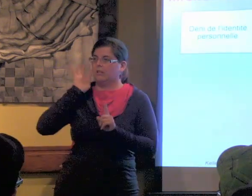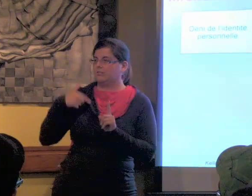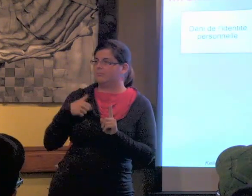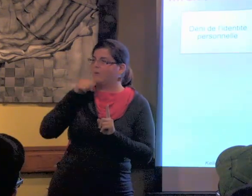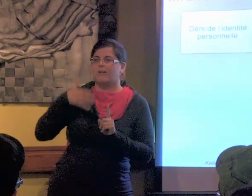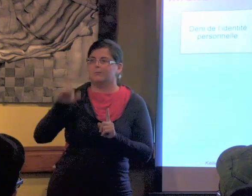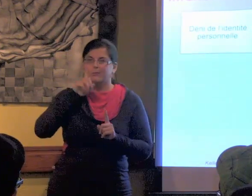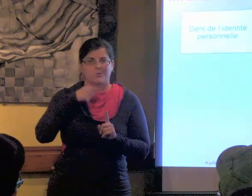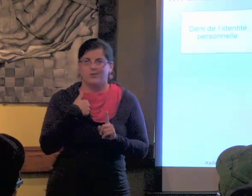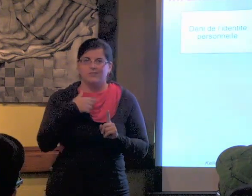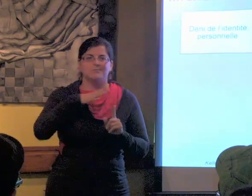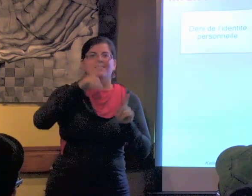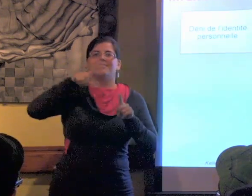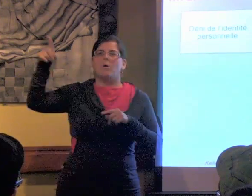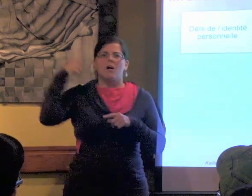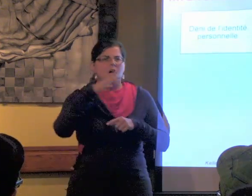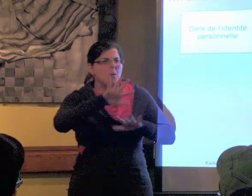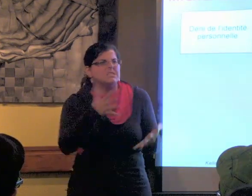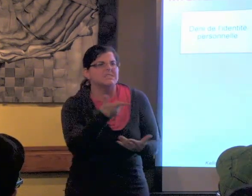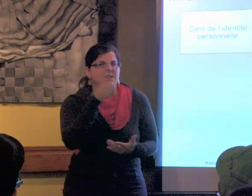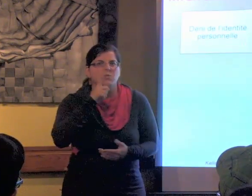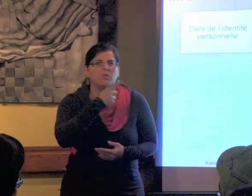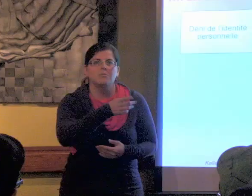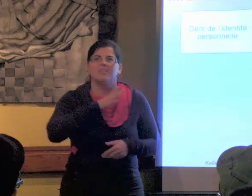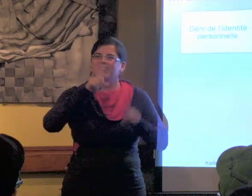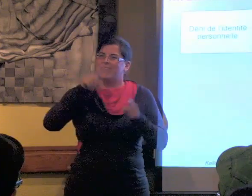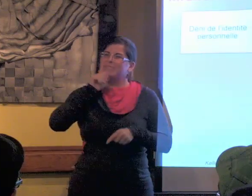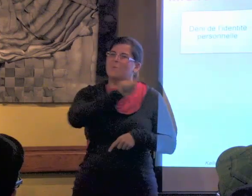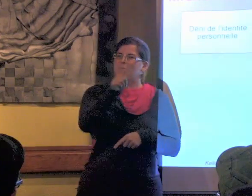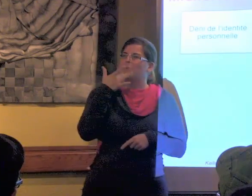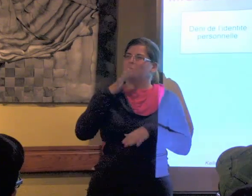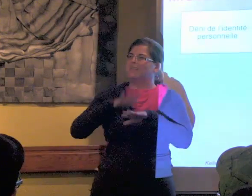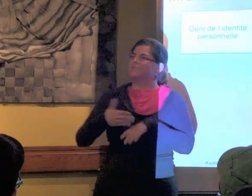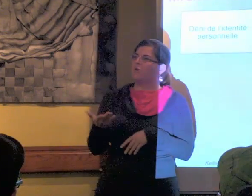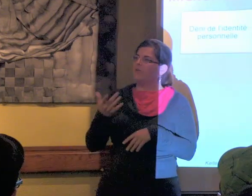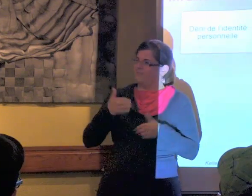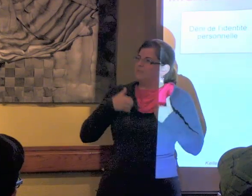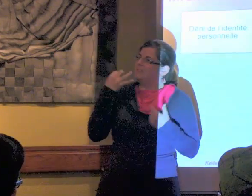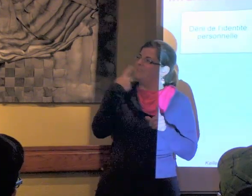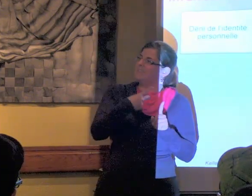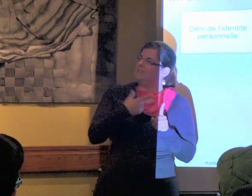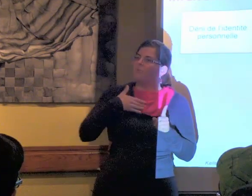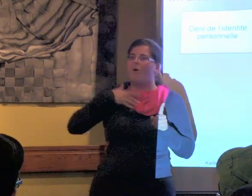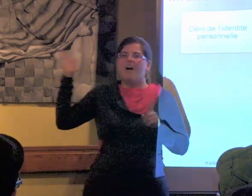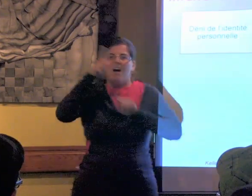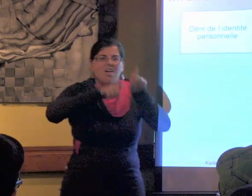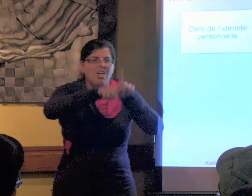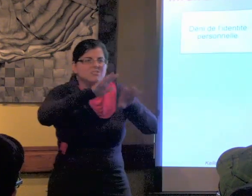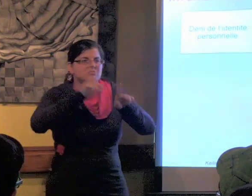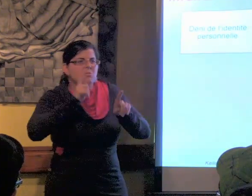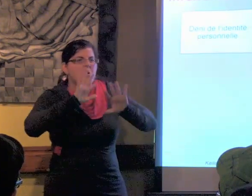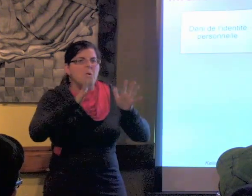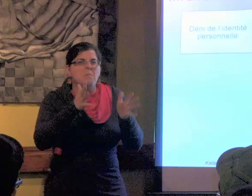sourdité. Bon, moi, je suis née entendante et non pas sourde, mais comment ça se fait que tu es sourde aujourd'hui? Tu sais, bien, je n'ai pas vraiment envie de parler de